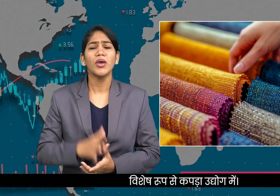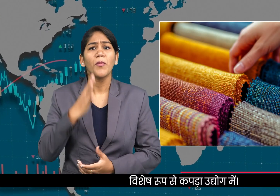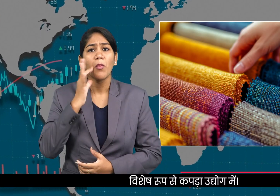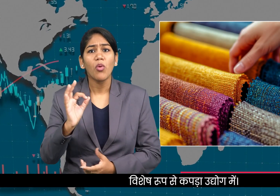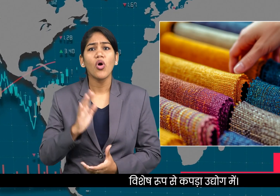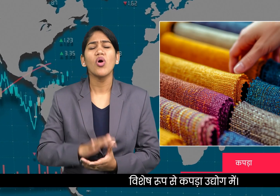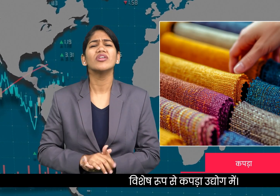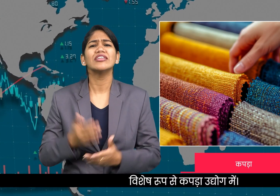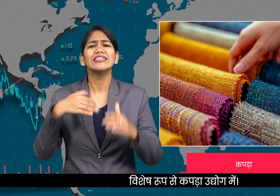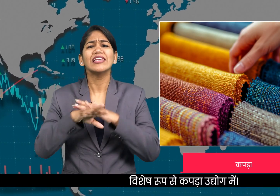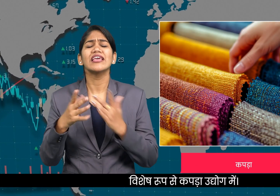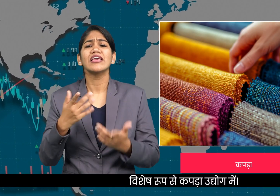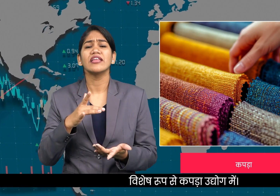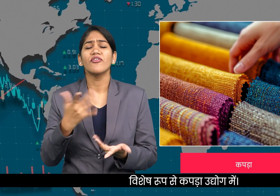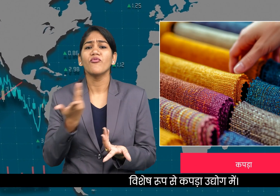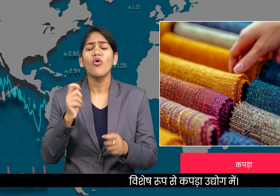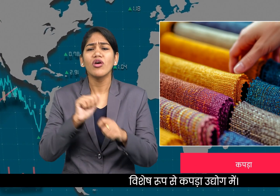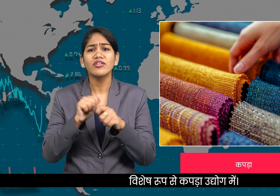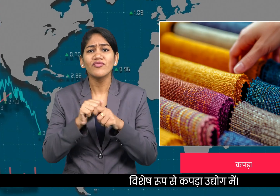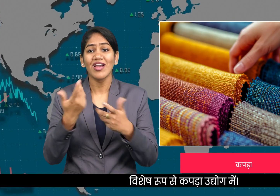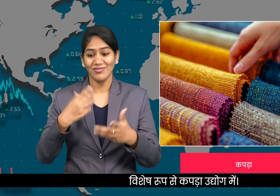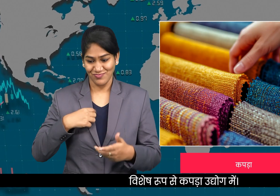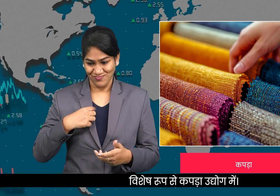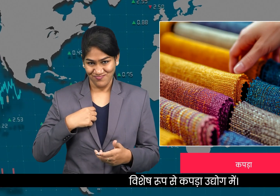विशेष रूप से कपड़ा उद्योग में।